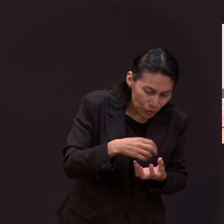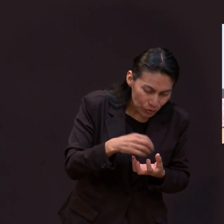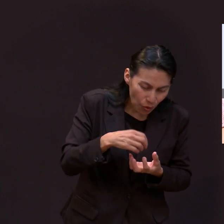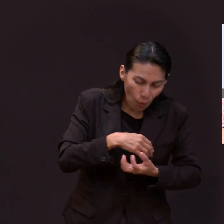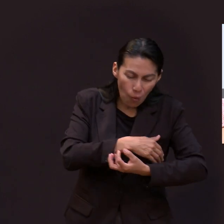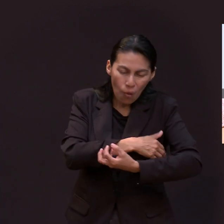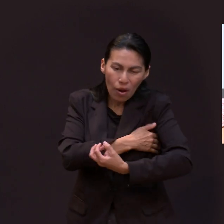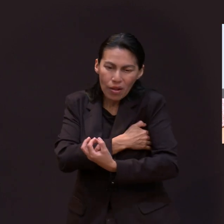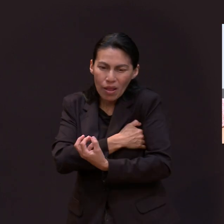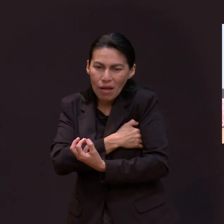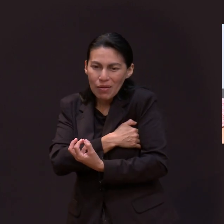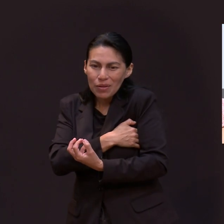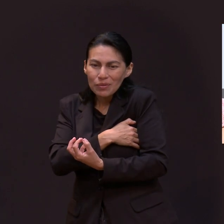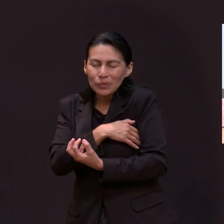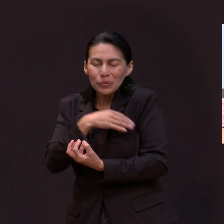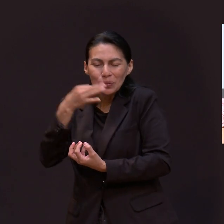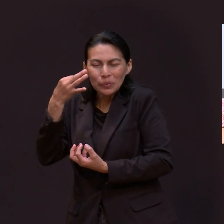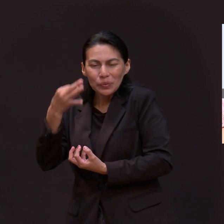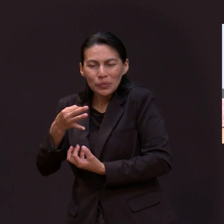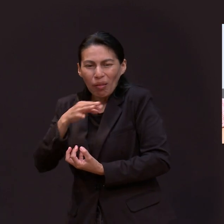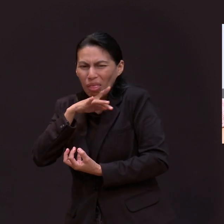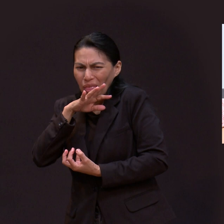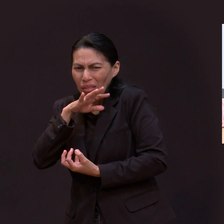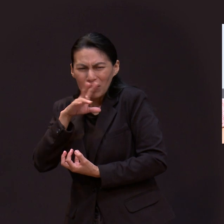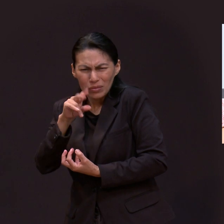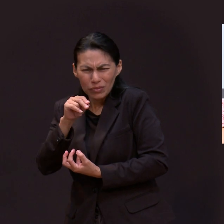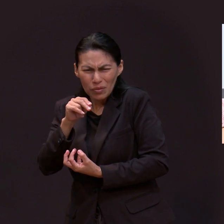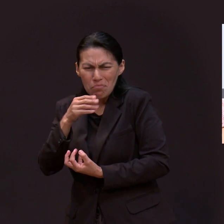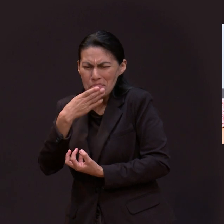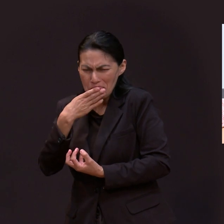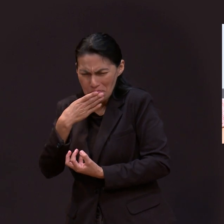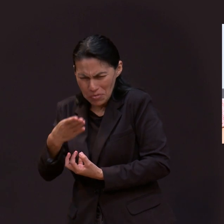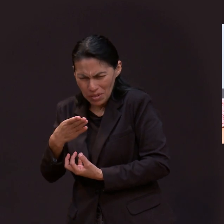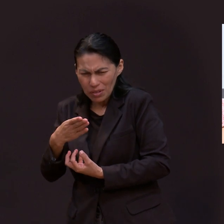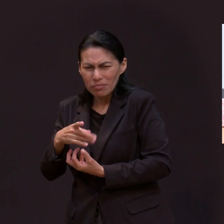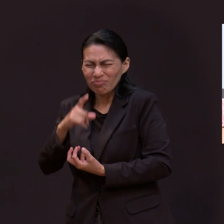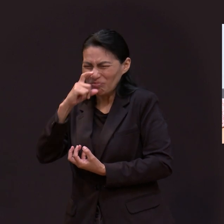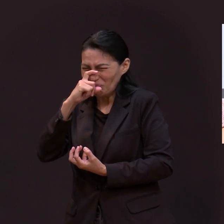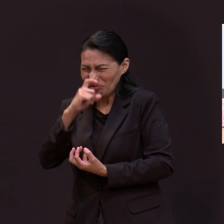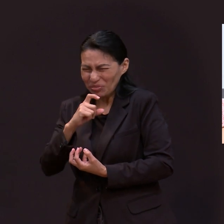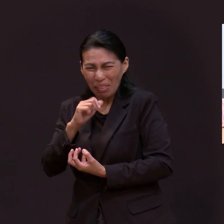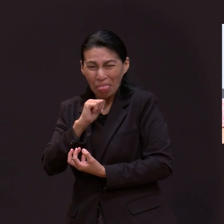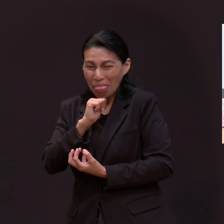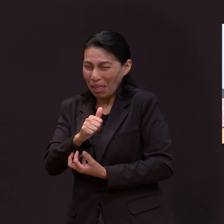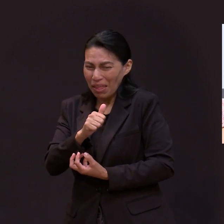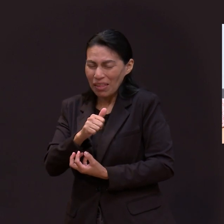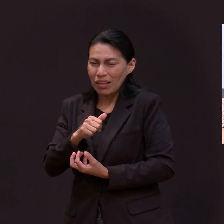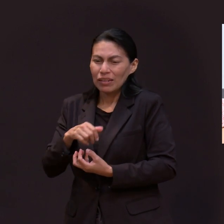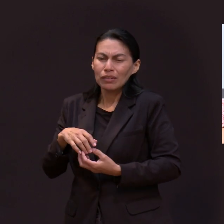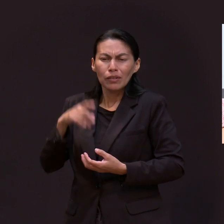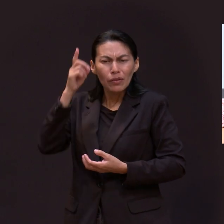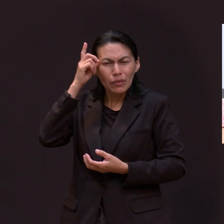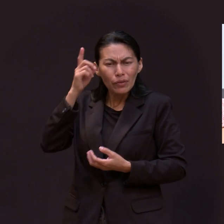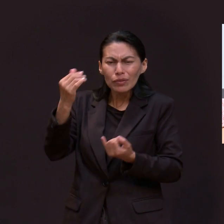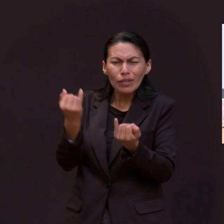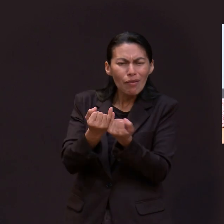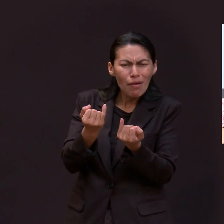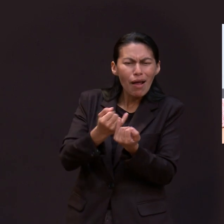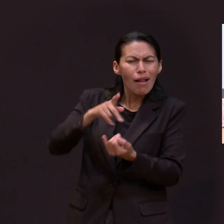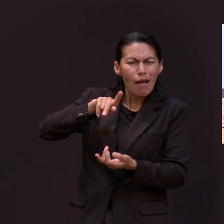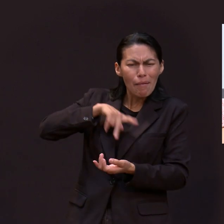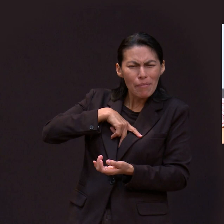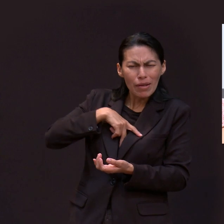bueno para el sábado entonces esa es la maravilla como dios obra a dios este es